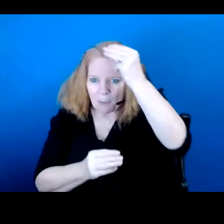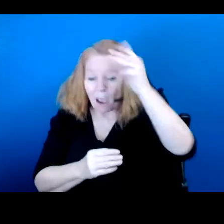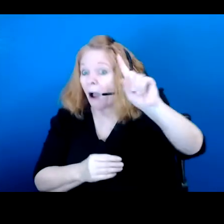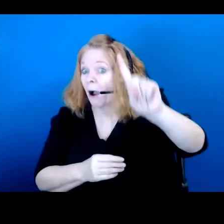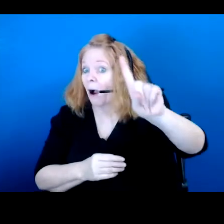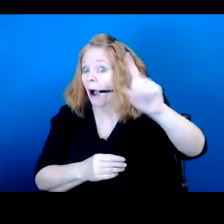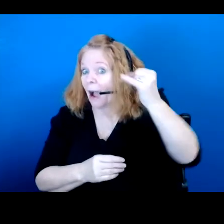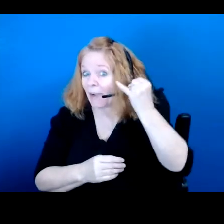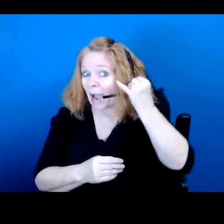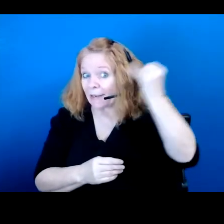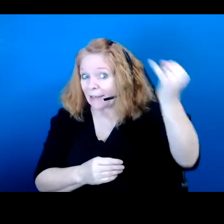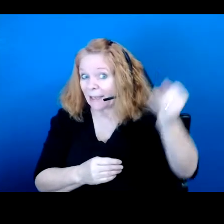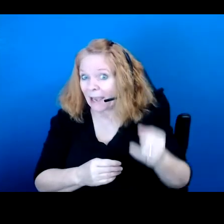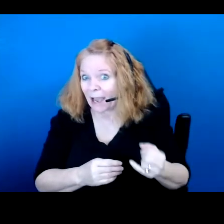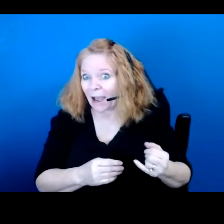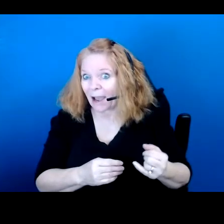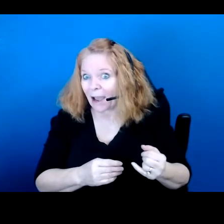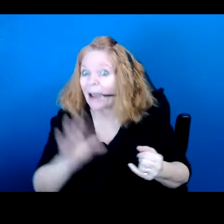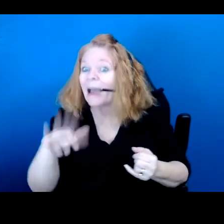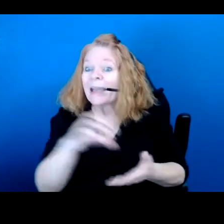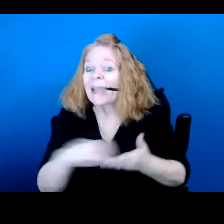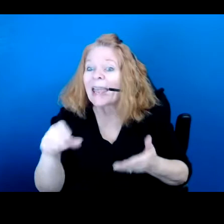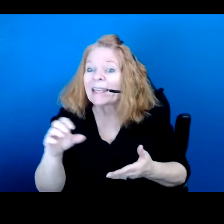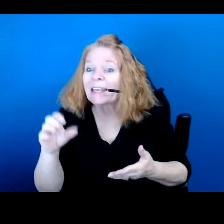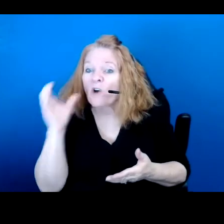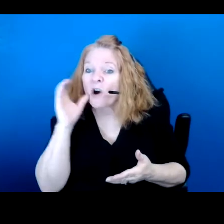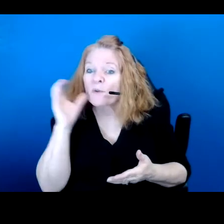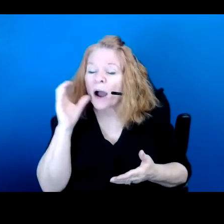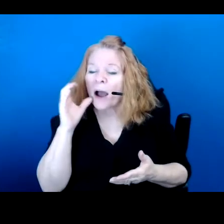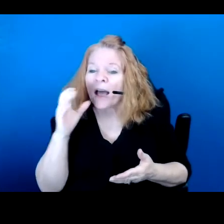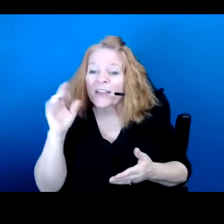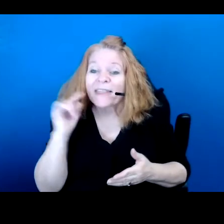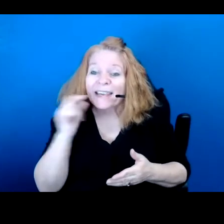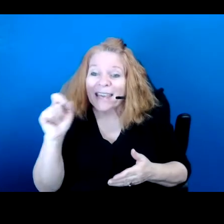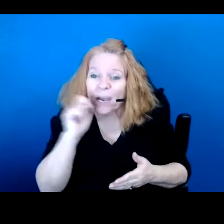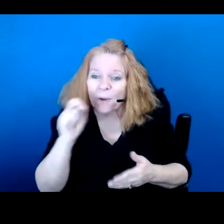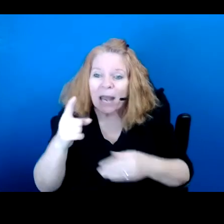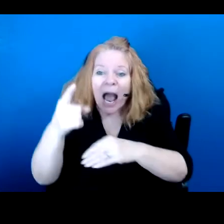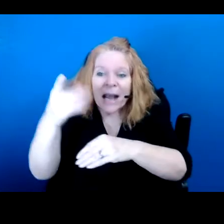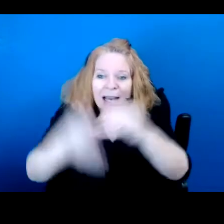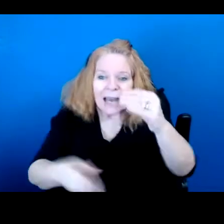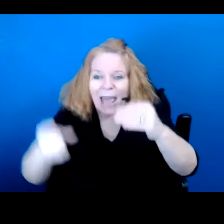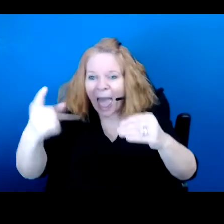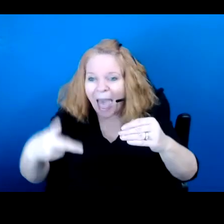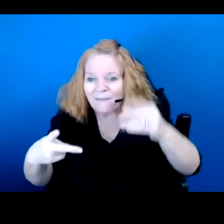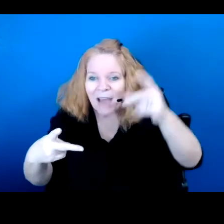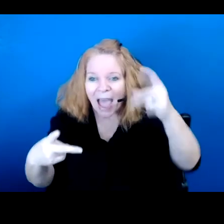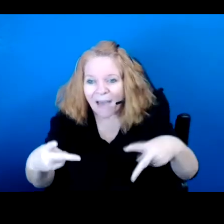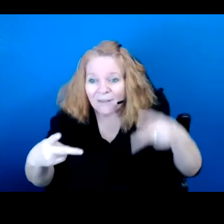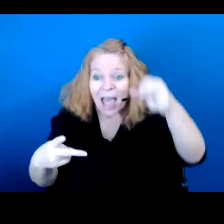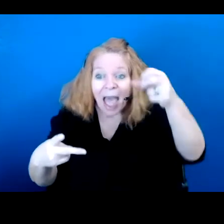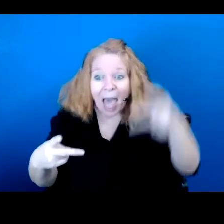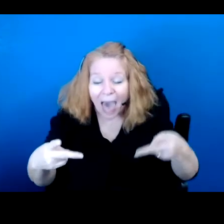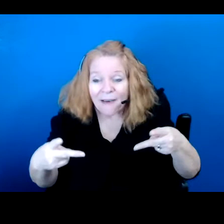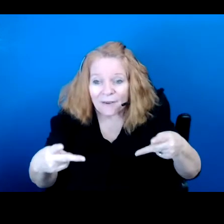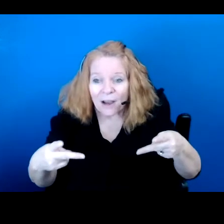y le dijo no te preocupes mar bendice yo tengo una idea ahora parte la pobre la mitad y la utilizó